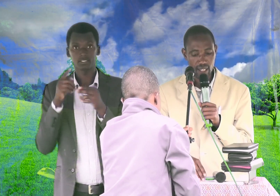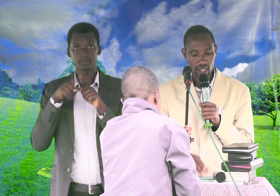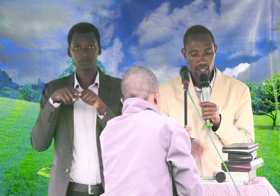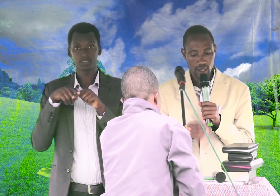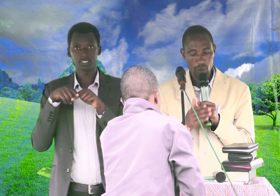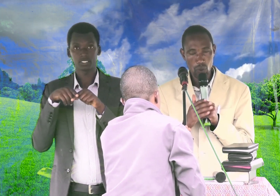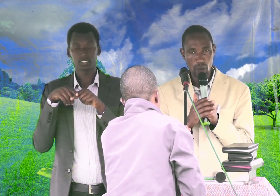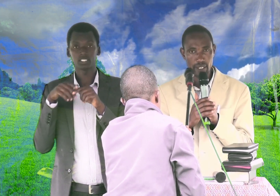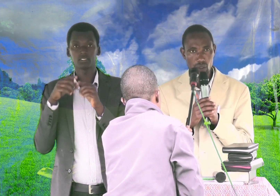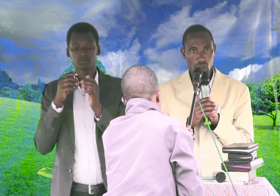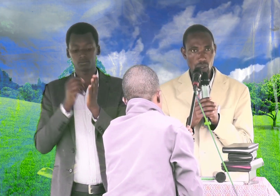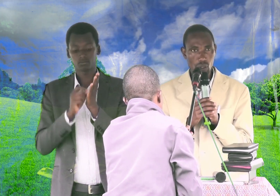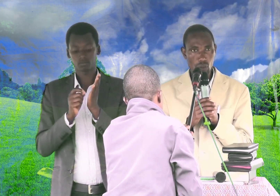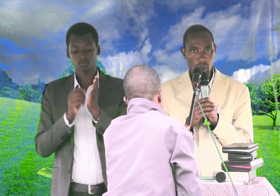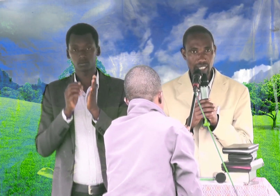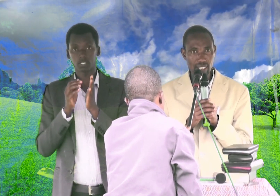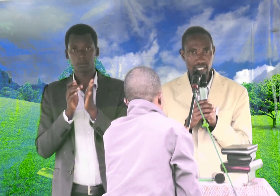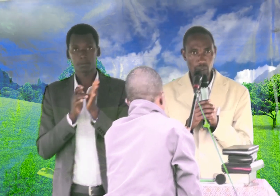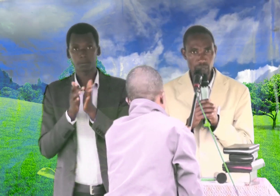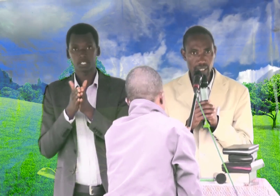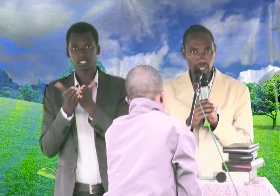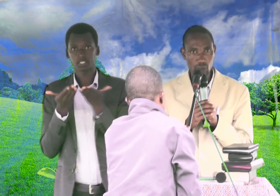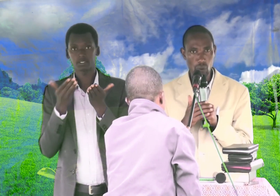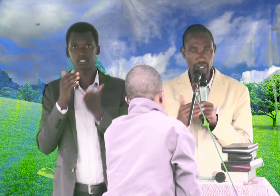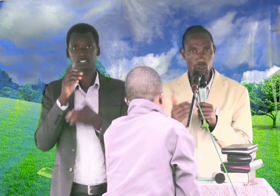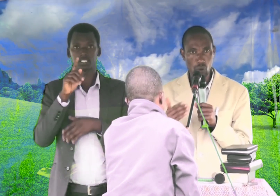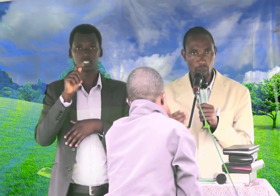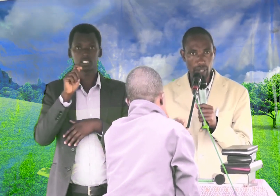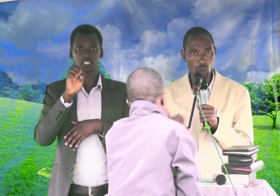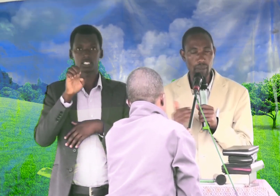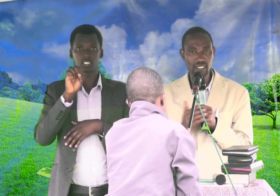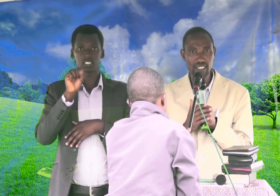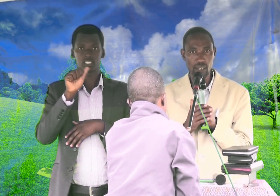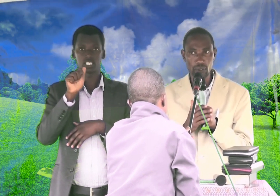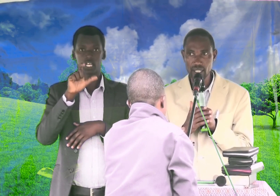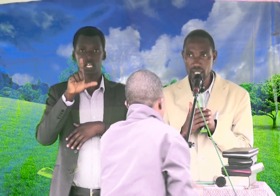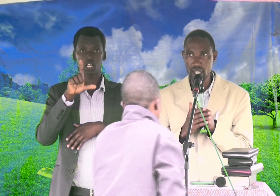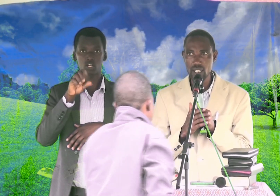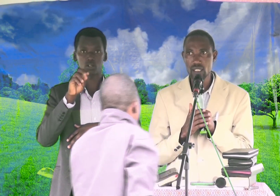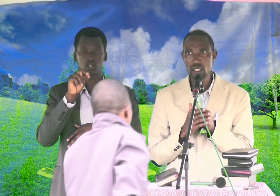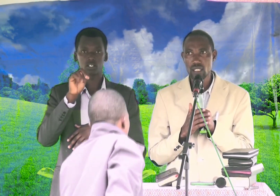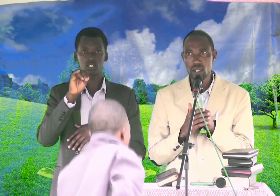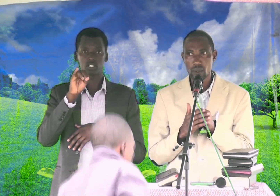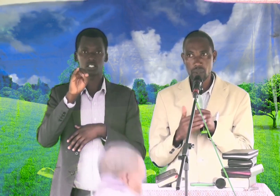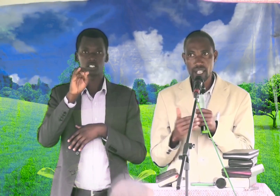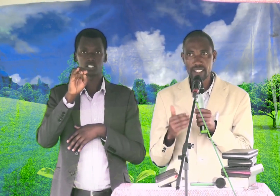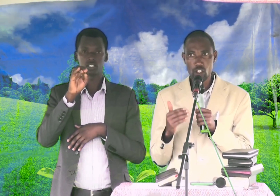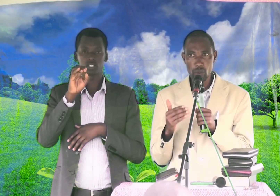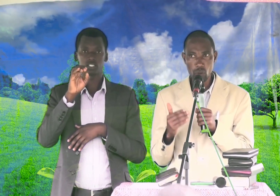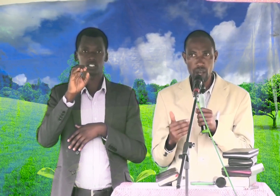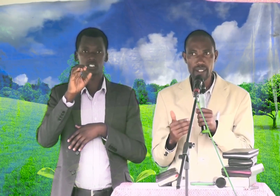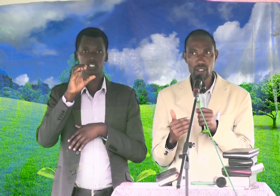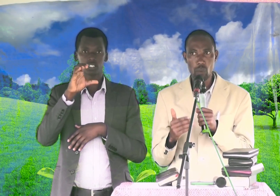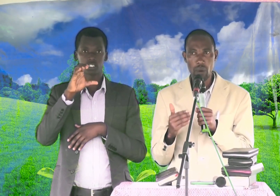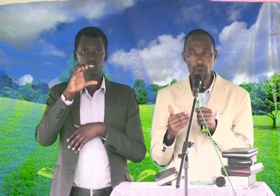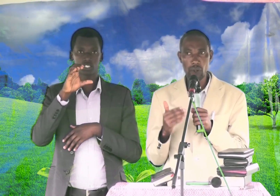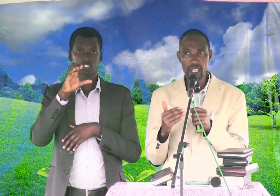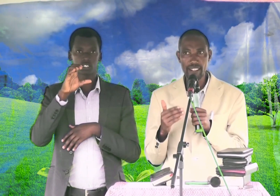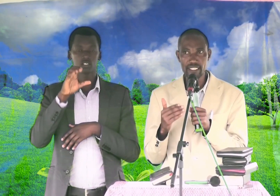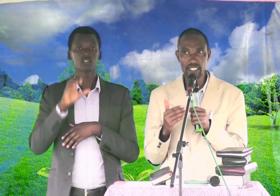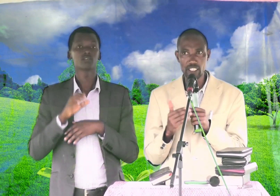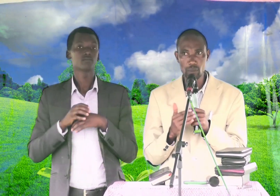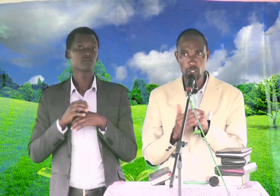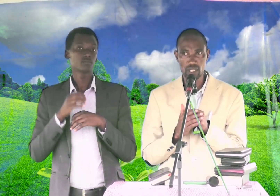yanditse mu rwandiko rw'Abatesalonike, urwandiko rwa mbere rw'Abatesalonike, ukajya no mu rwandiko